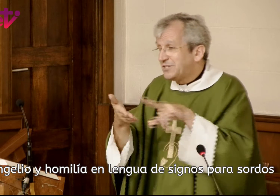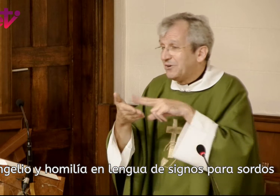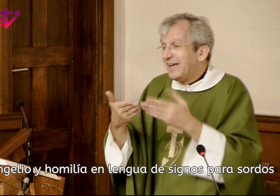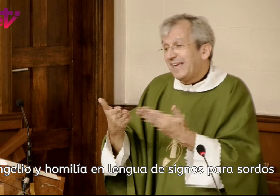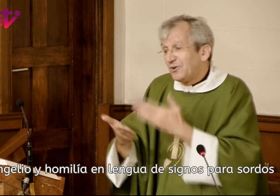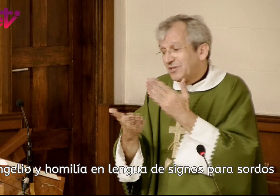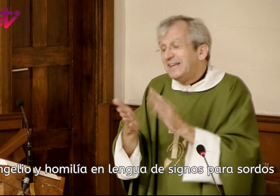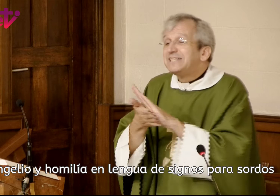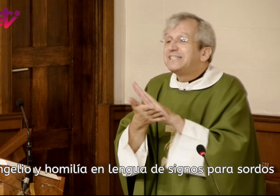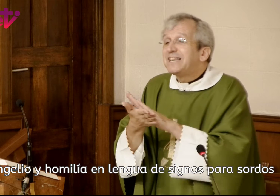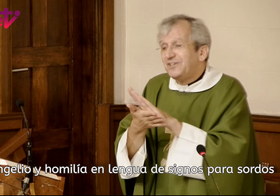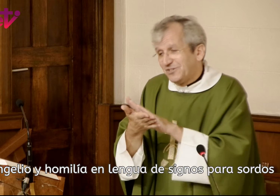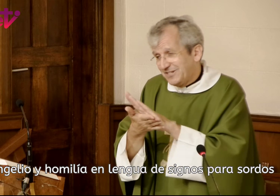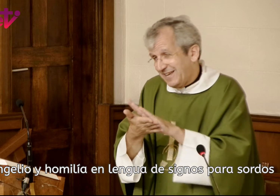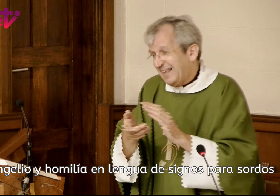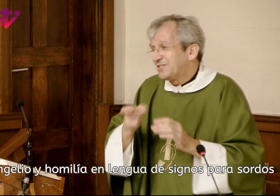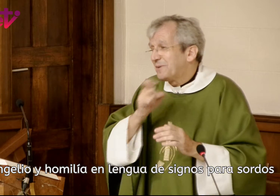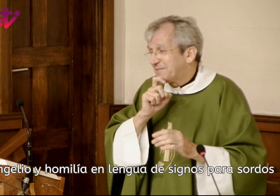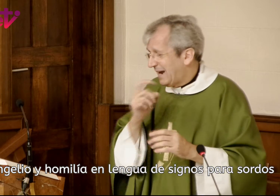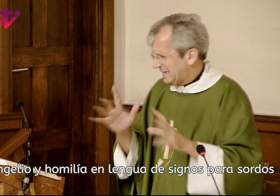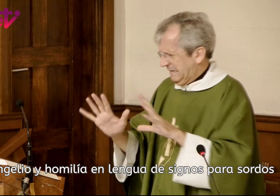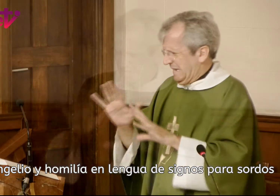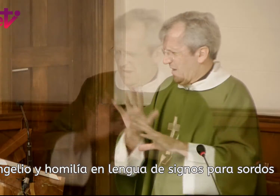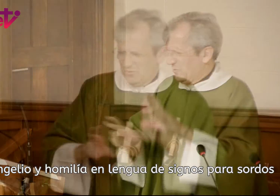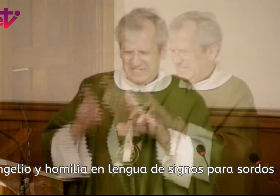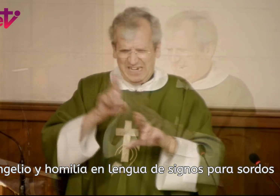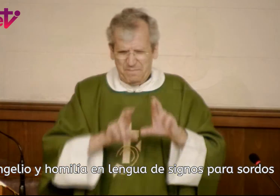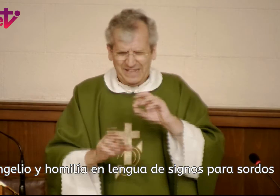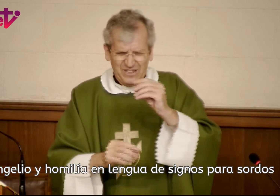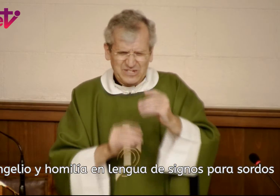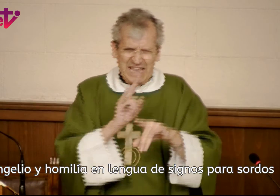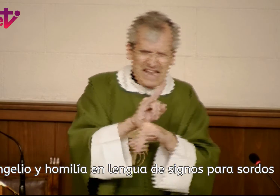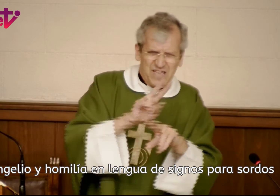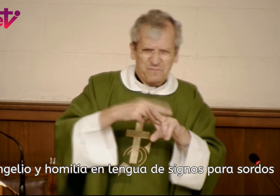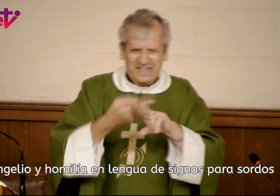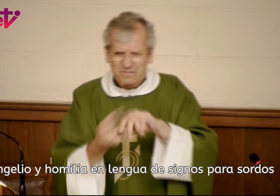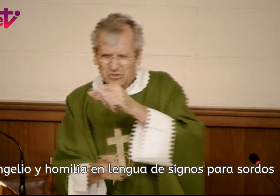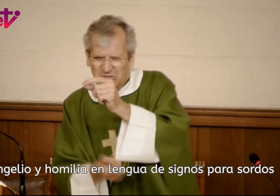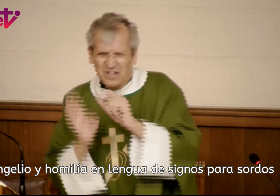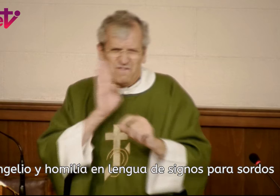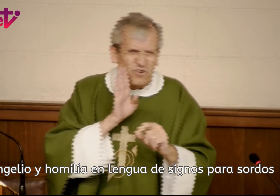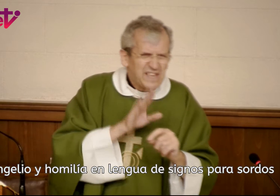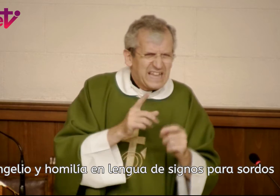visto que los signos de las obras malas, algunas repetidos, engaño, matrimonio,